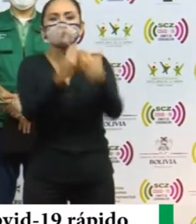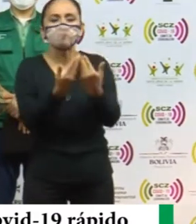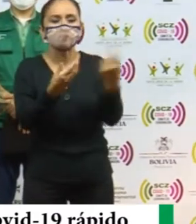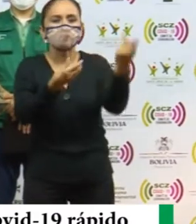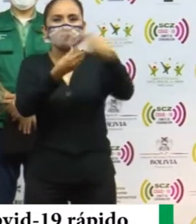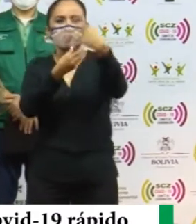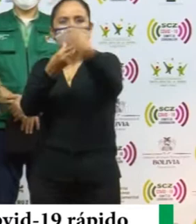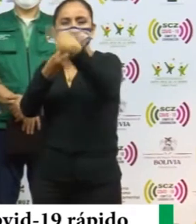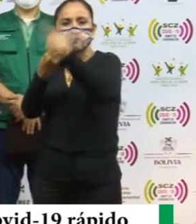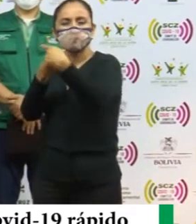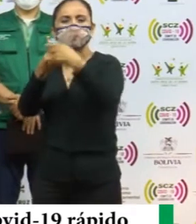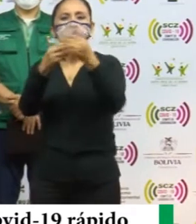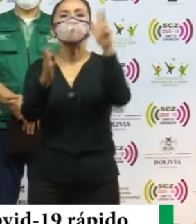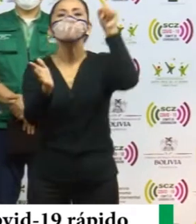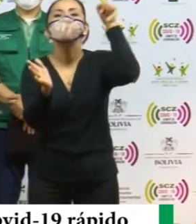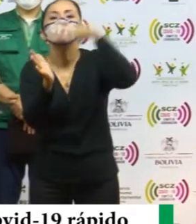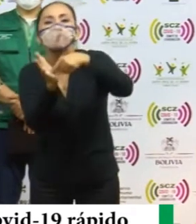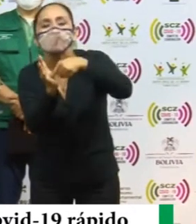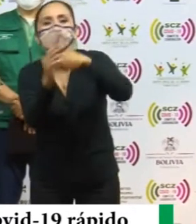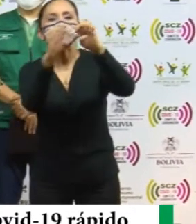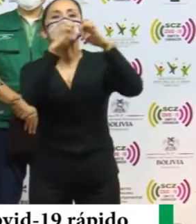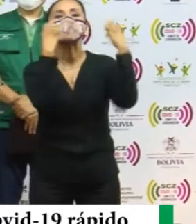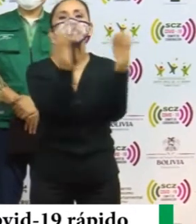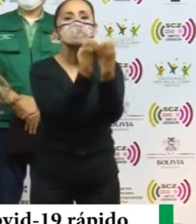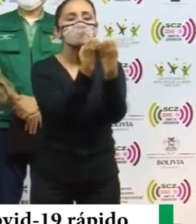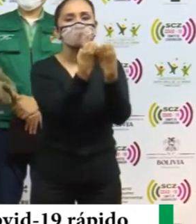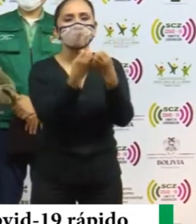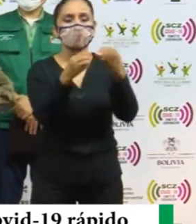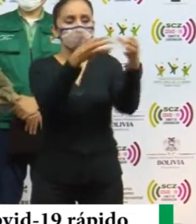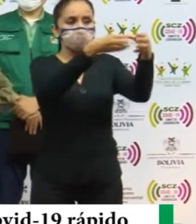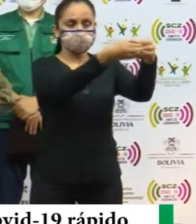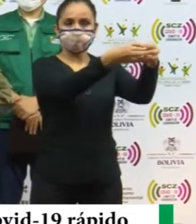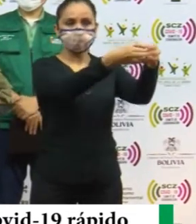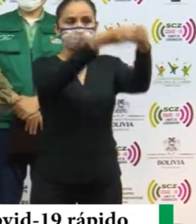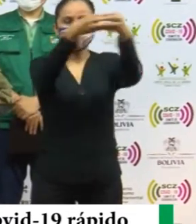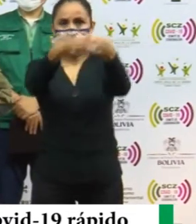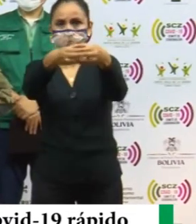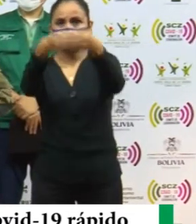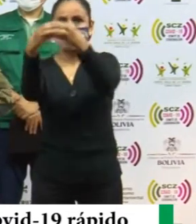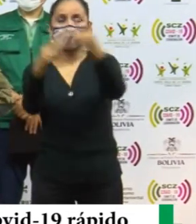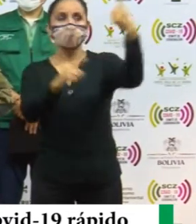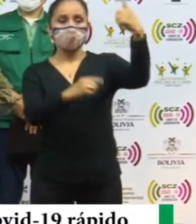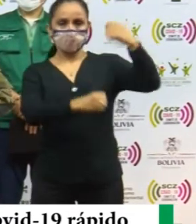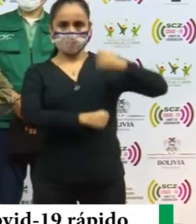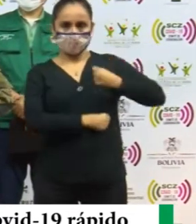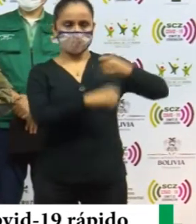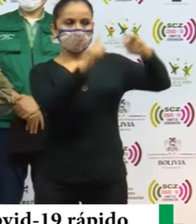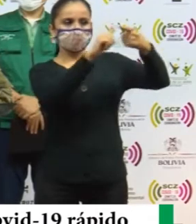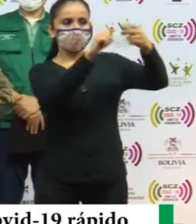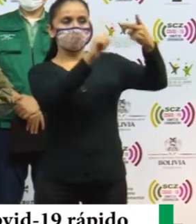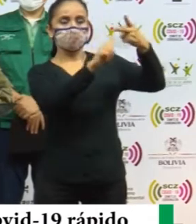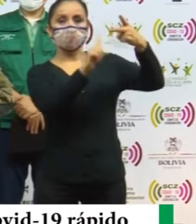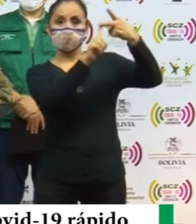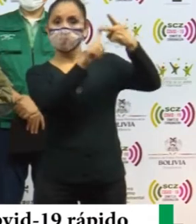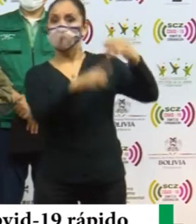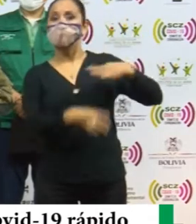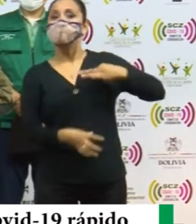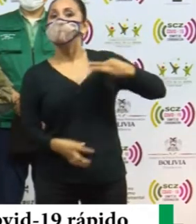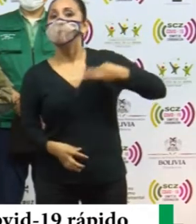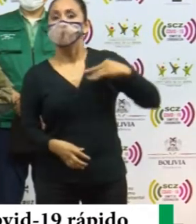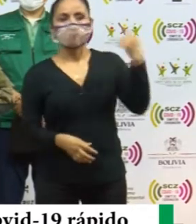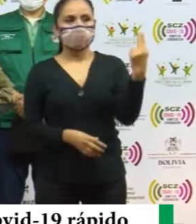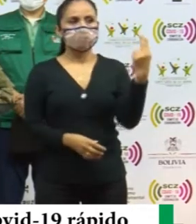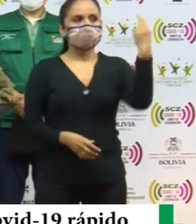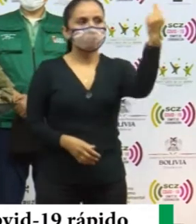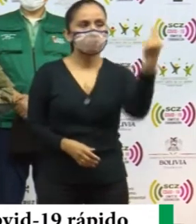1.000 brigadistas. Cada brigadista está compuesto por un soldado y un voluntario.